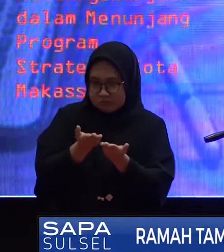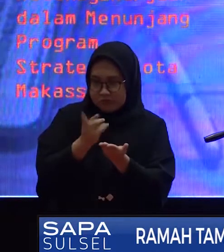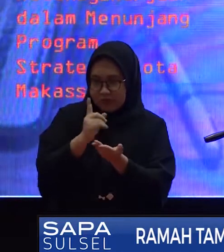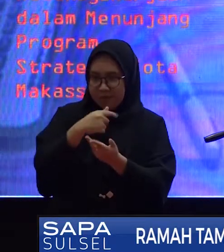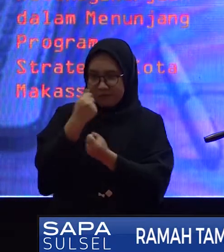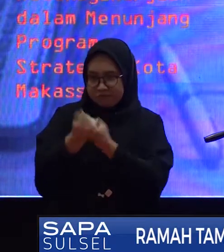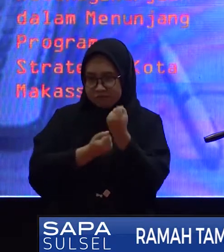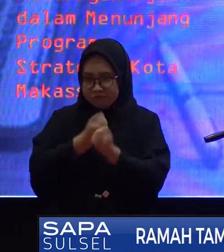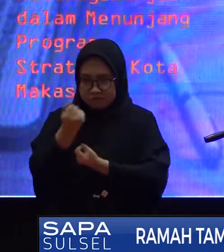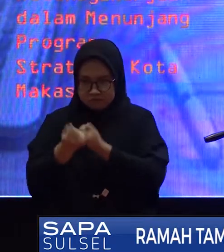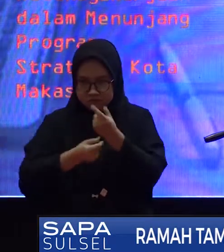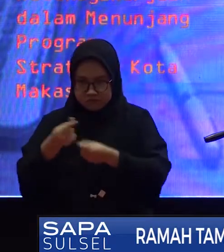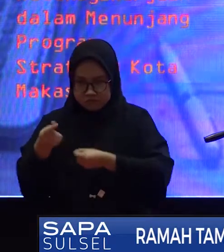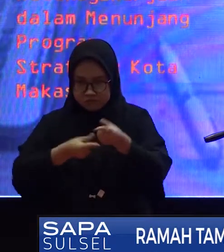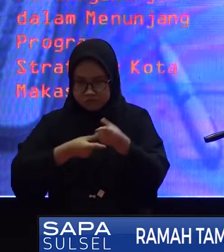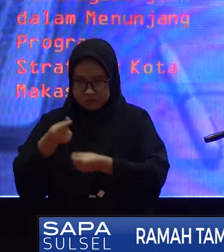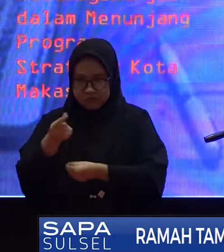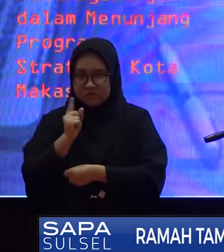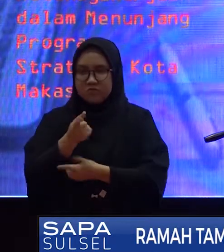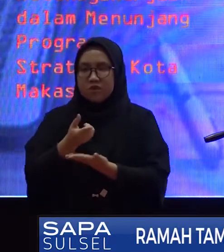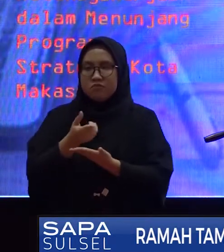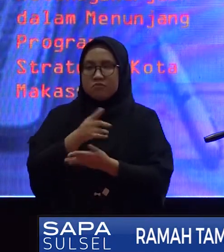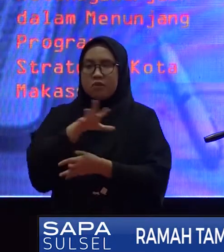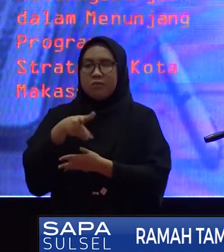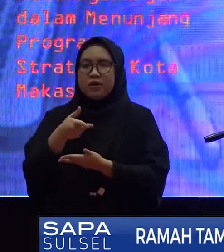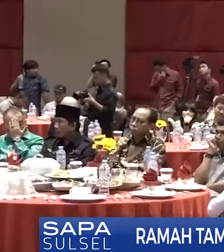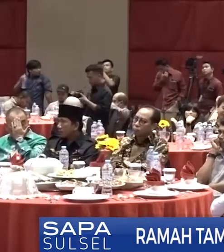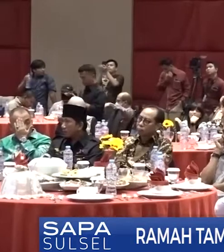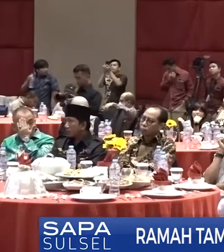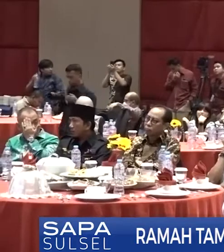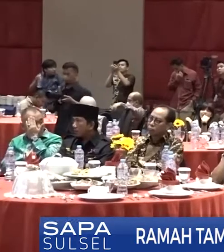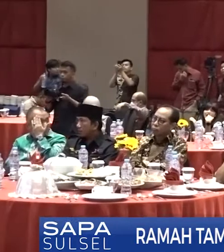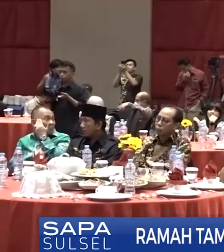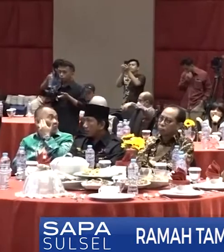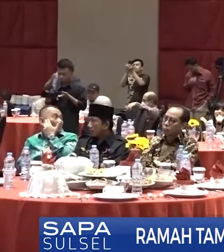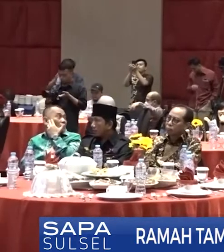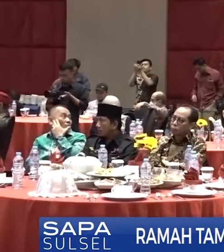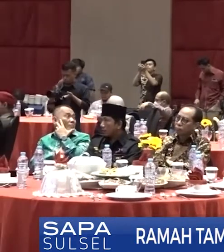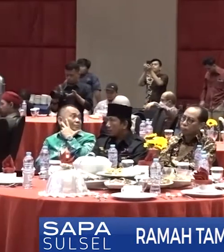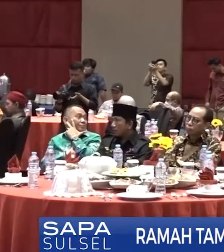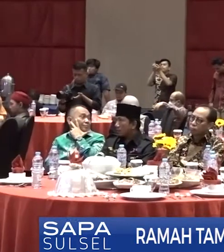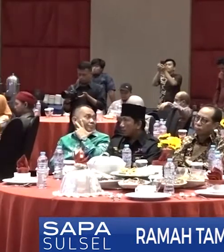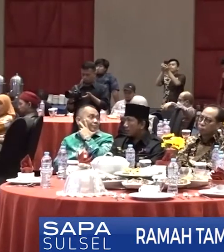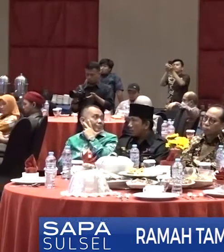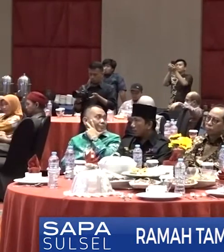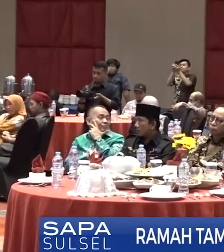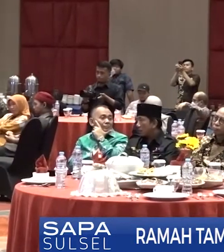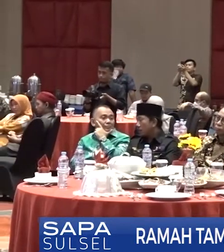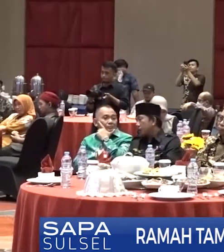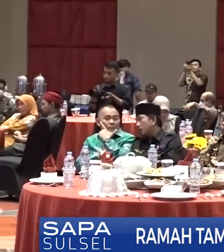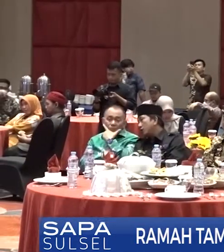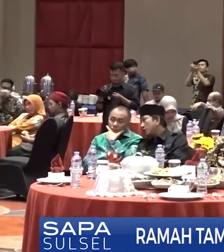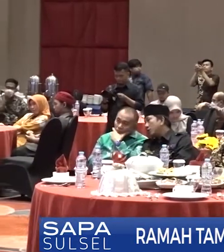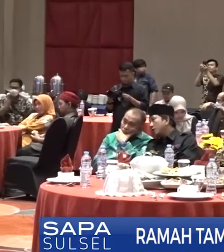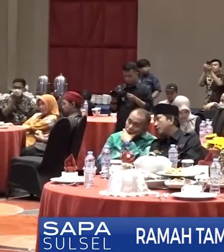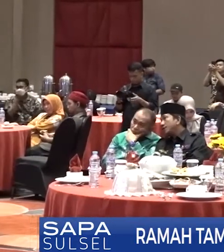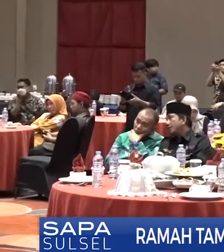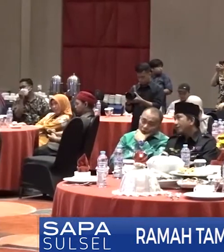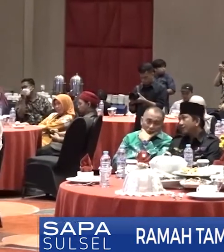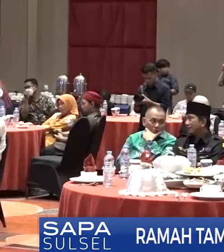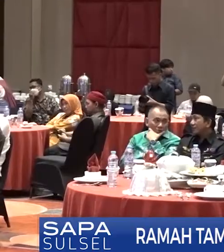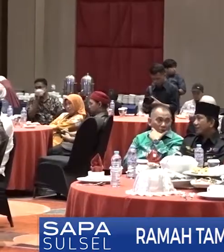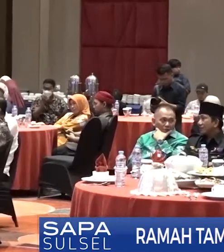bisnis baru Selain menjadi Leading sektor kami juga ikut mengampu beberapa program prioritas lainnya seperti